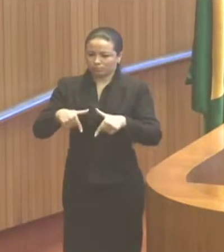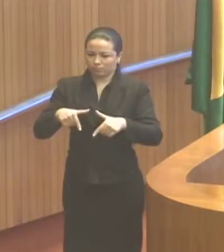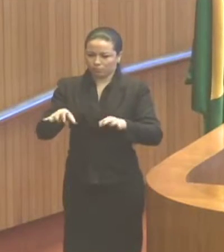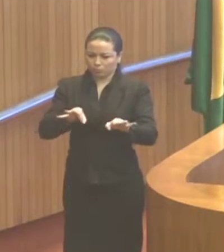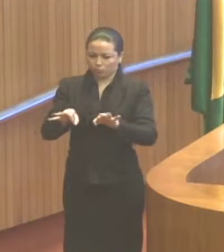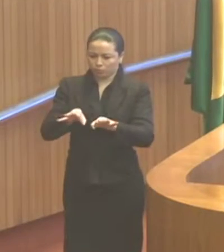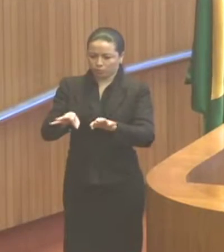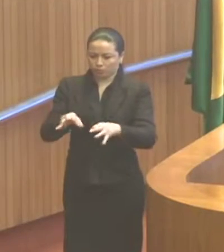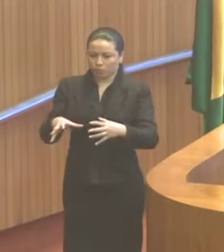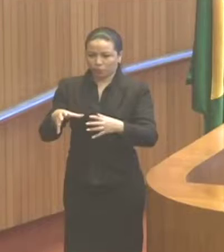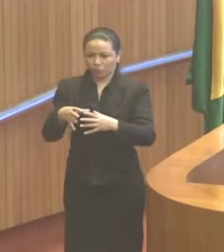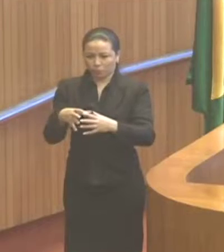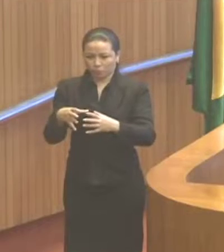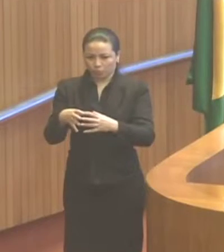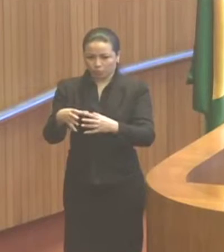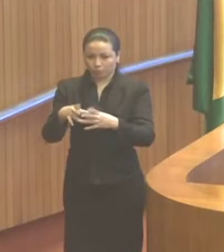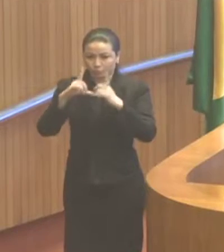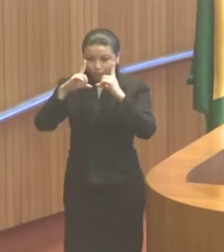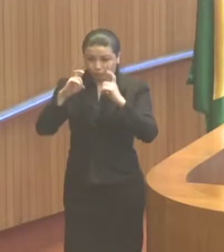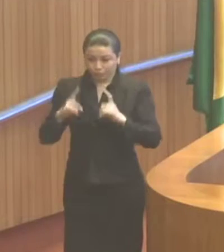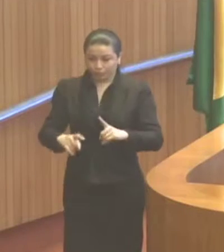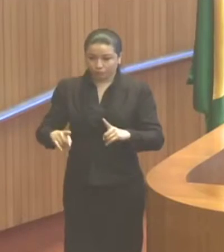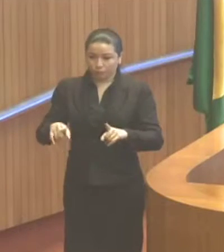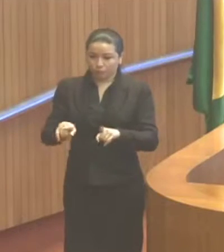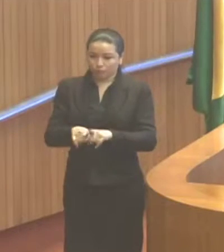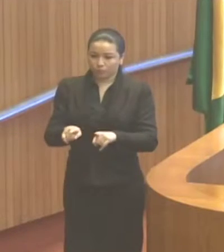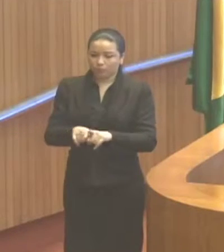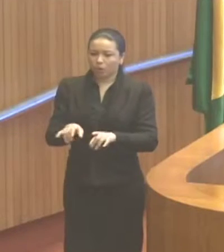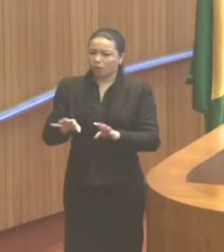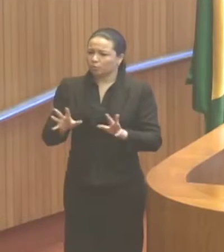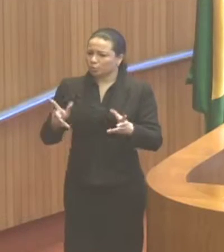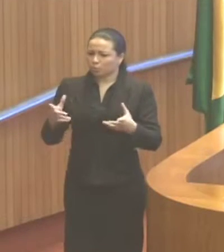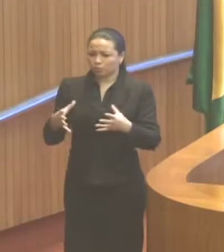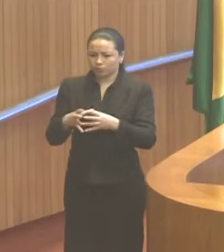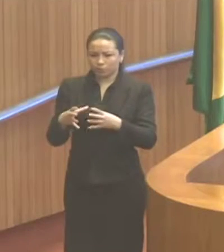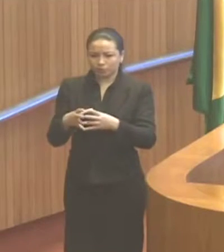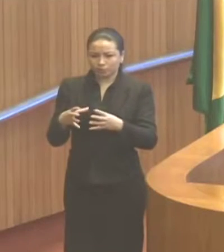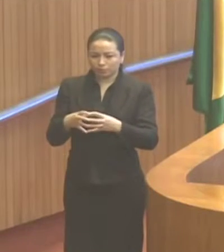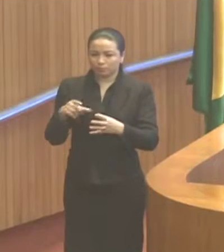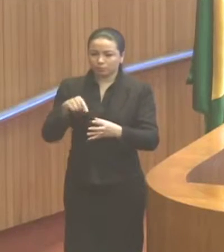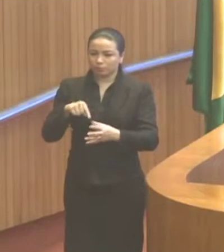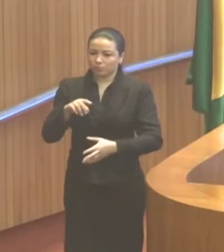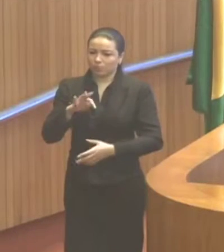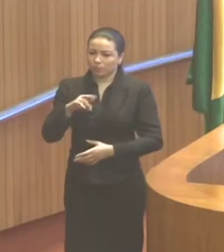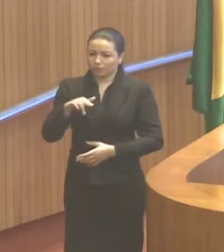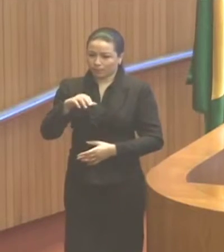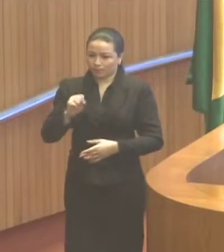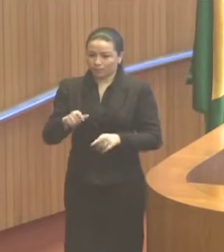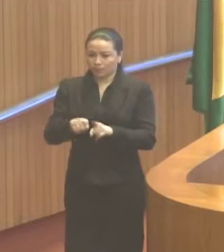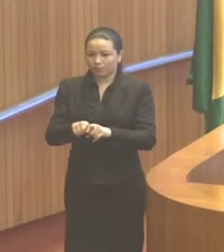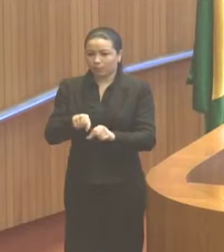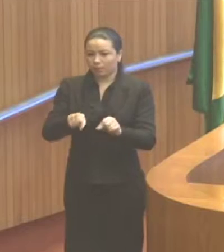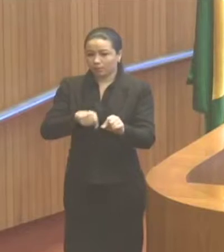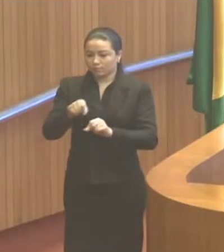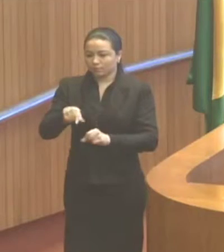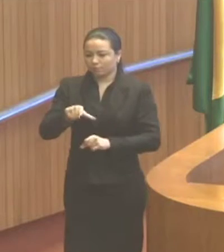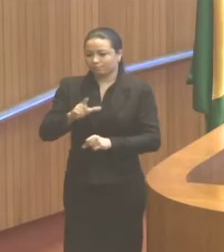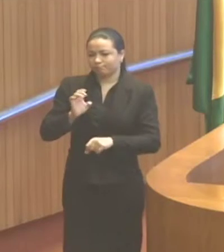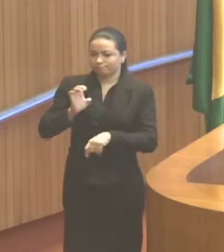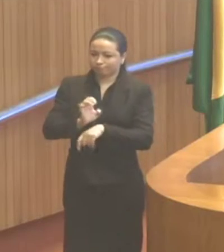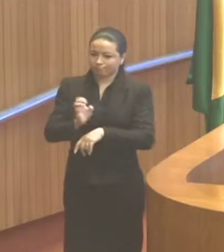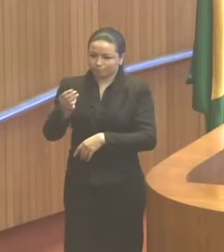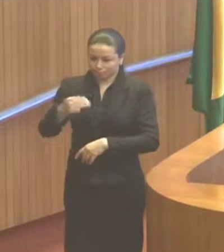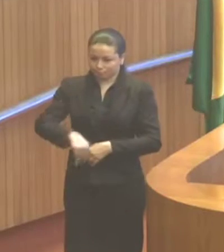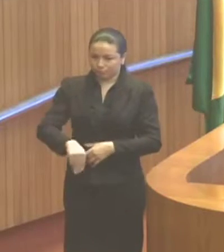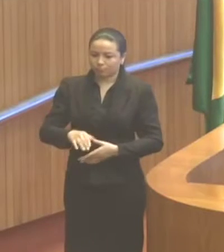organizada das gangues e das organizações criminosas que, infelizmente, estão muito presentes ainda no estado do